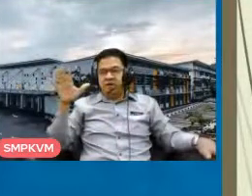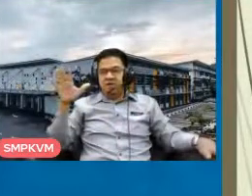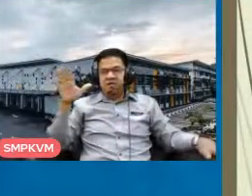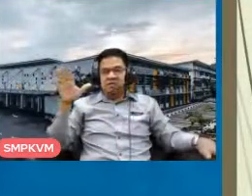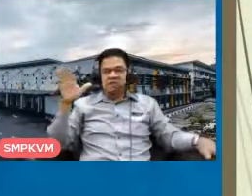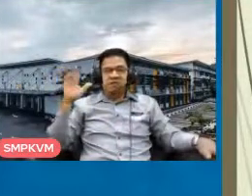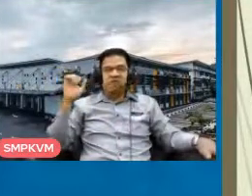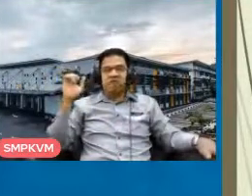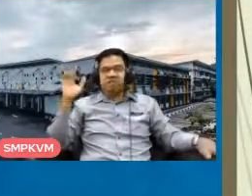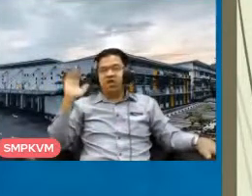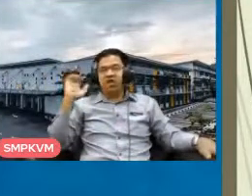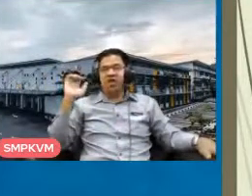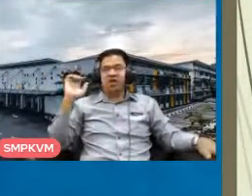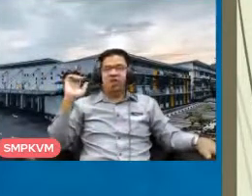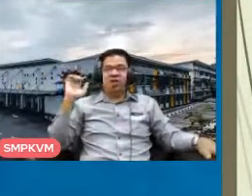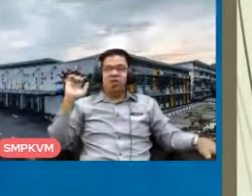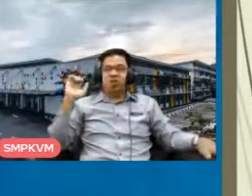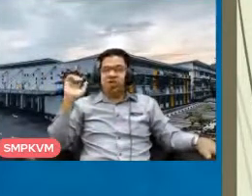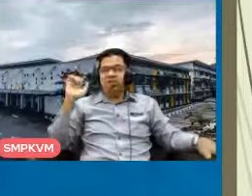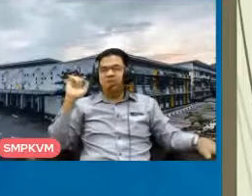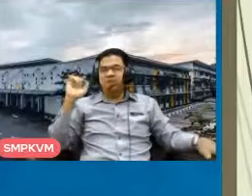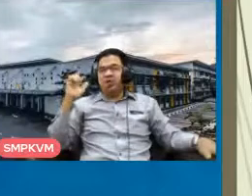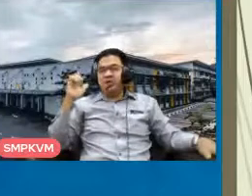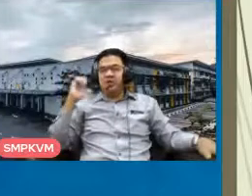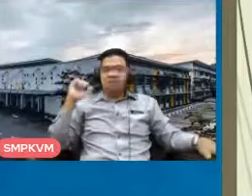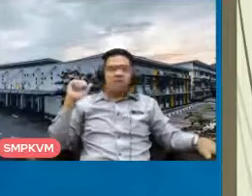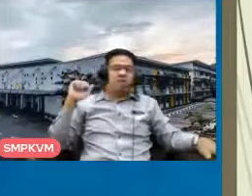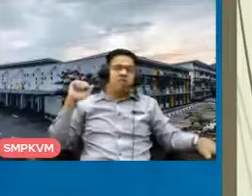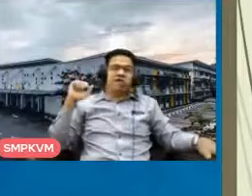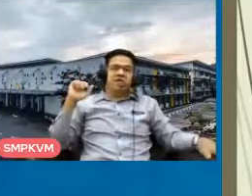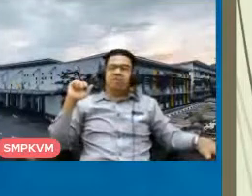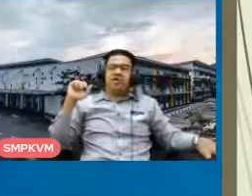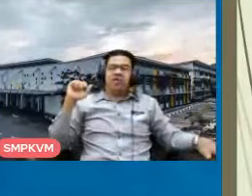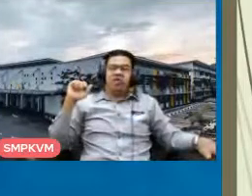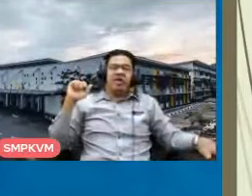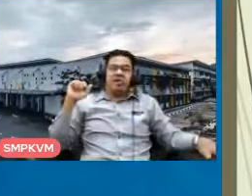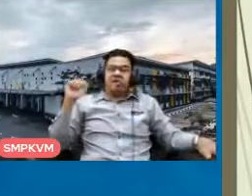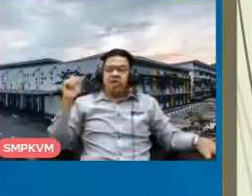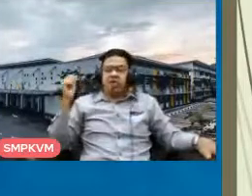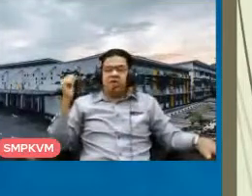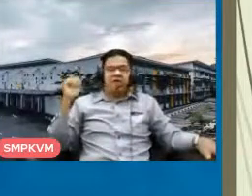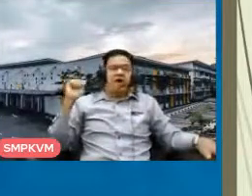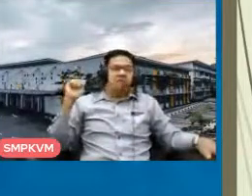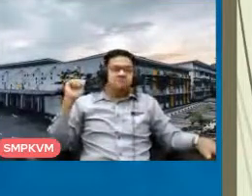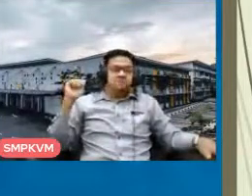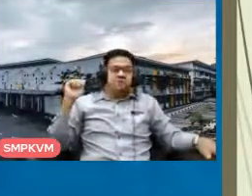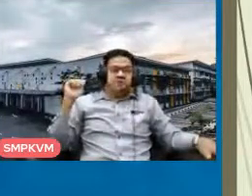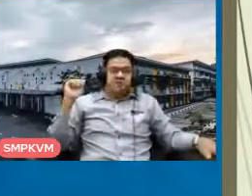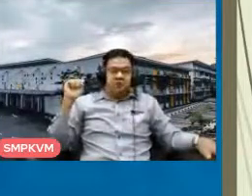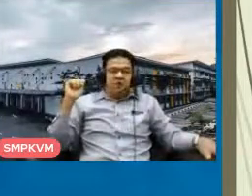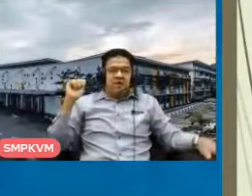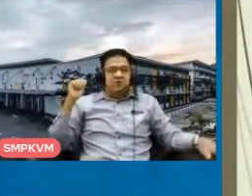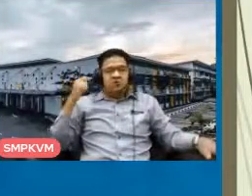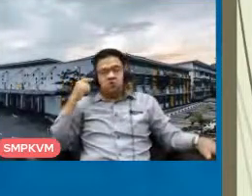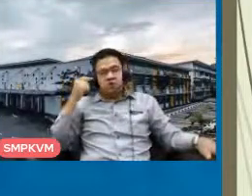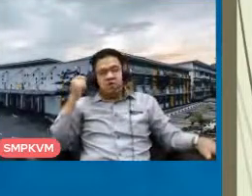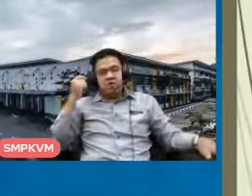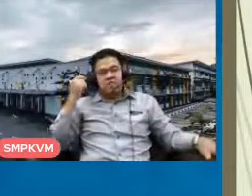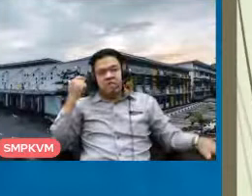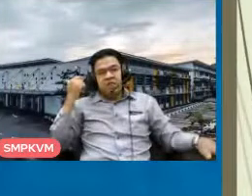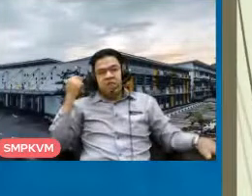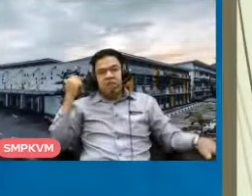apa nih kok Gua ganteng-ganteng lebih lanjut lagi yang pertama bila kita pegang jawatan kita ada marka hand jawatan